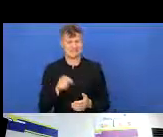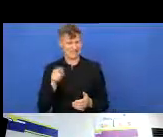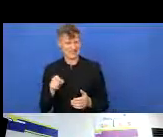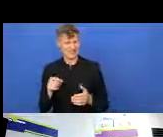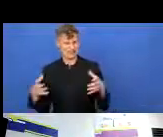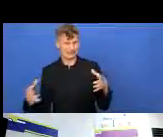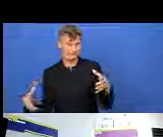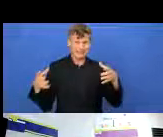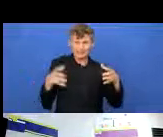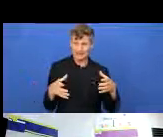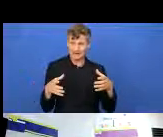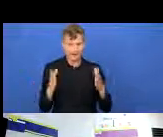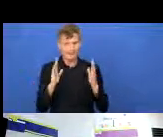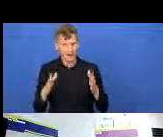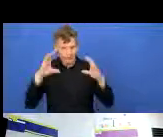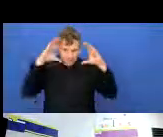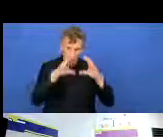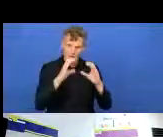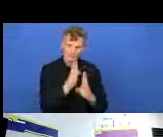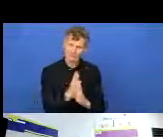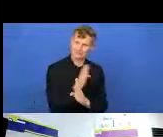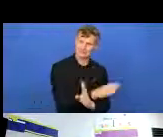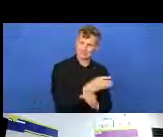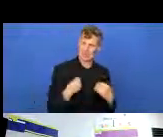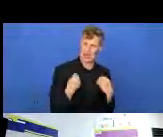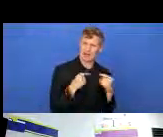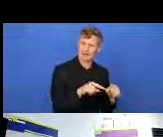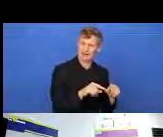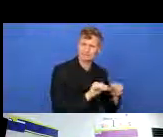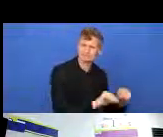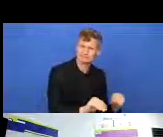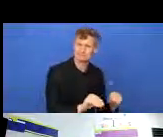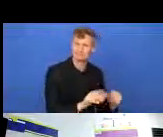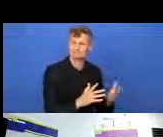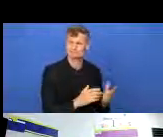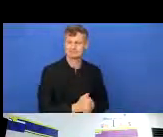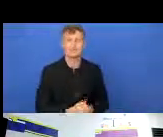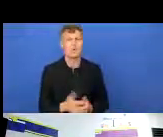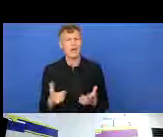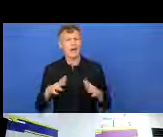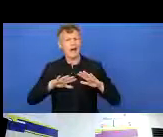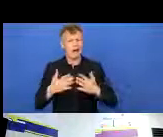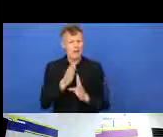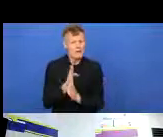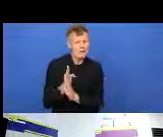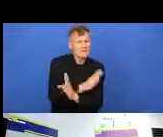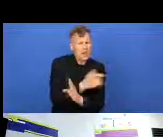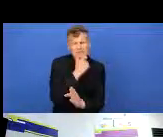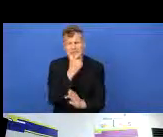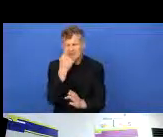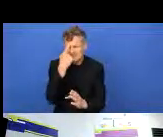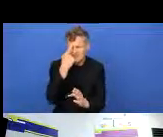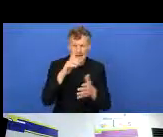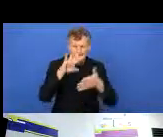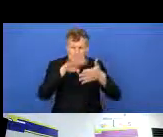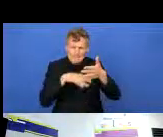planification est particulièrement déterminante afin de s'assurer que le travail réalisé dépasse la simple coordination des